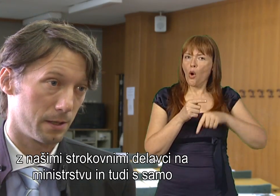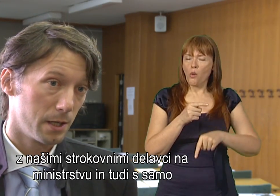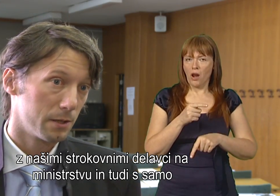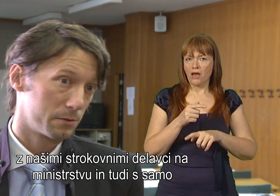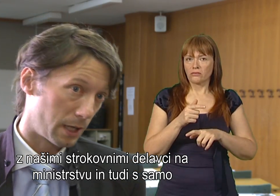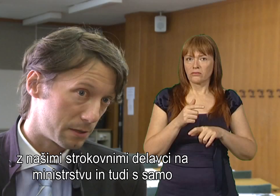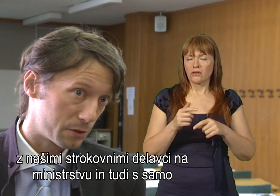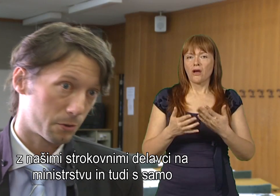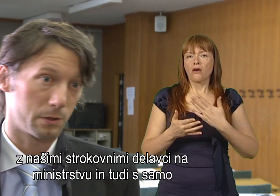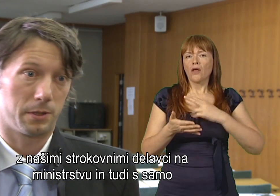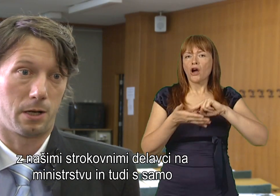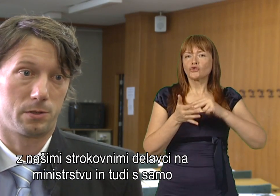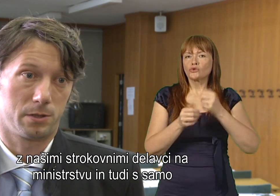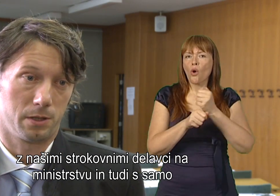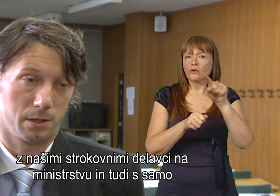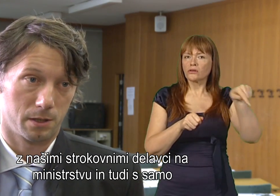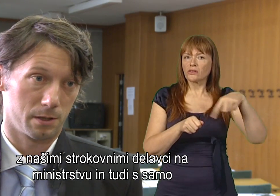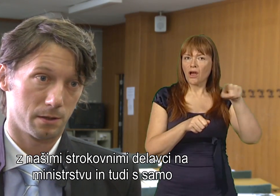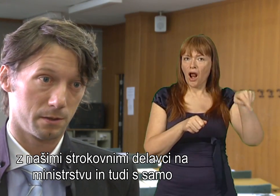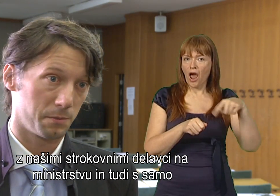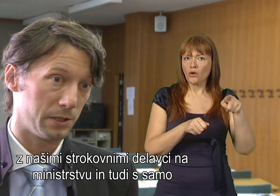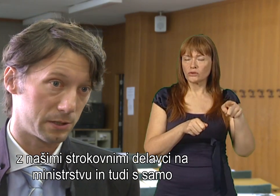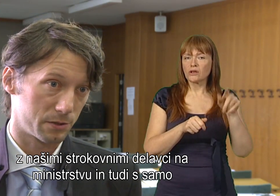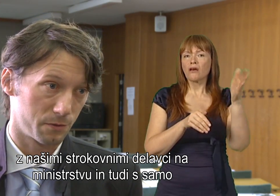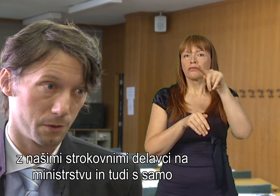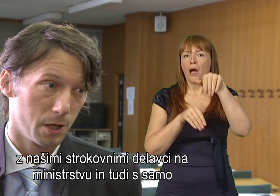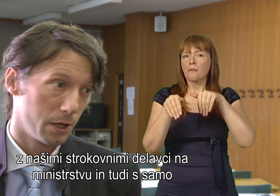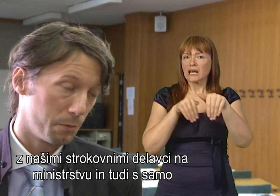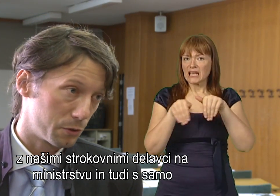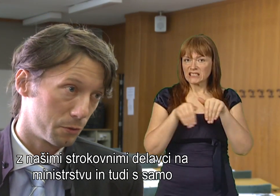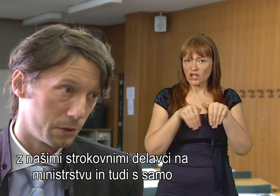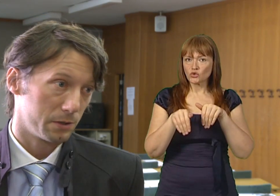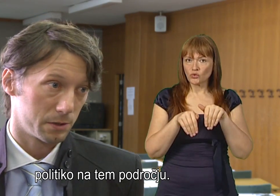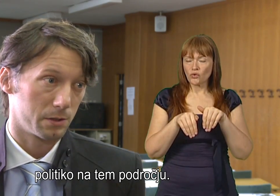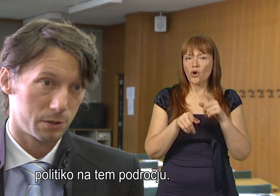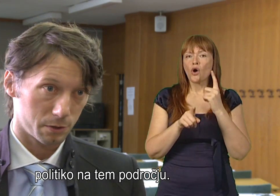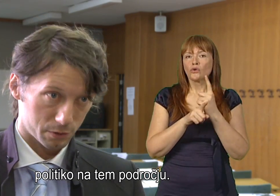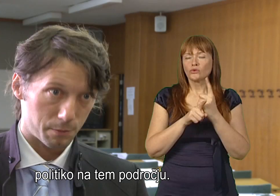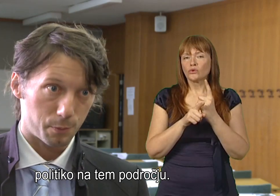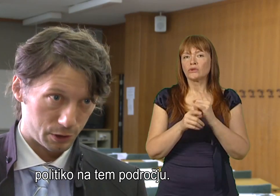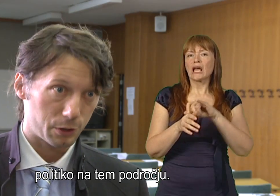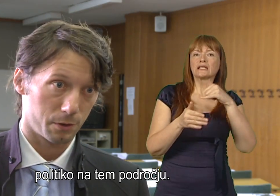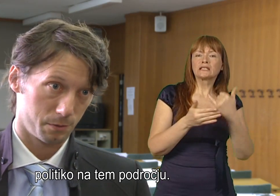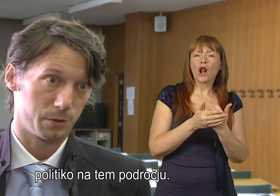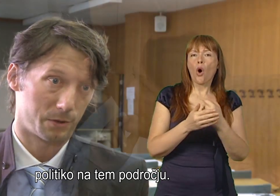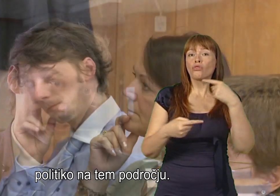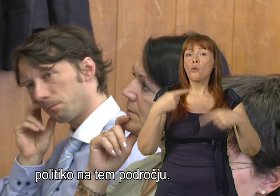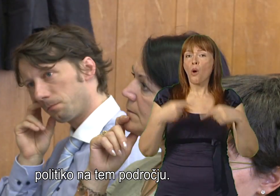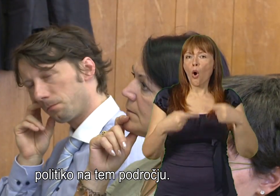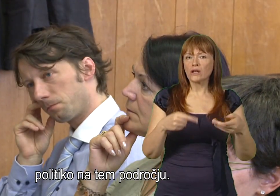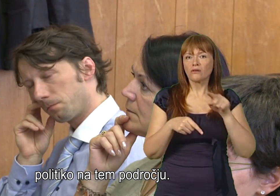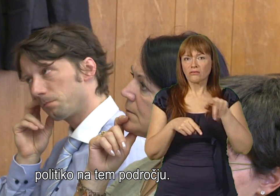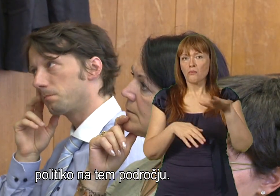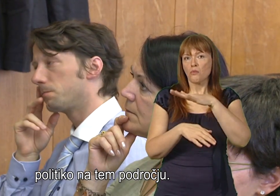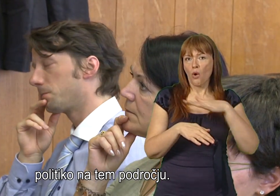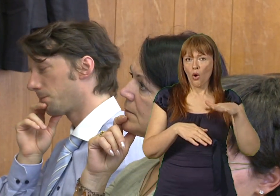pa z našimi strokovnimi delavci na ministrstvu in v bistvu tudi z celotno samo politiko v bistvu na tem